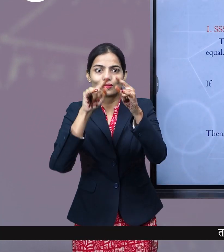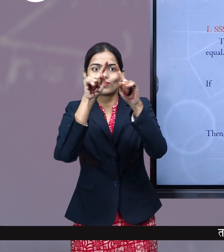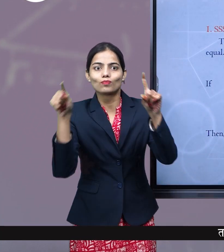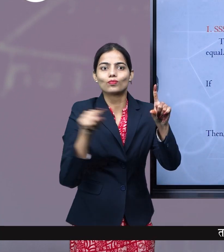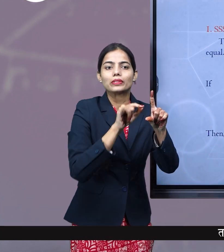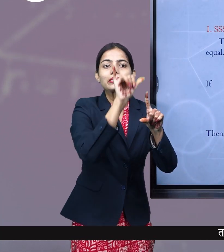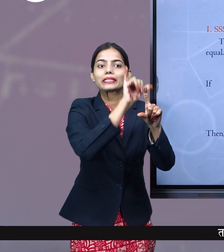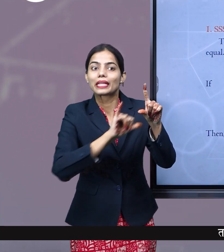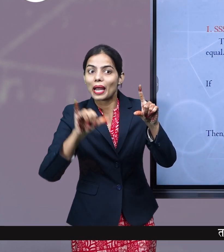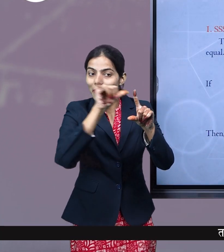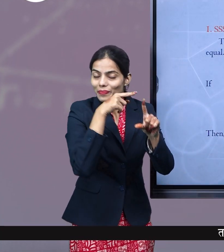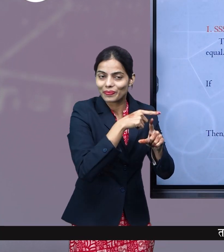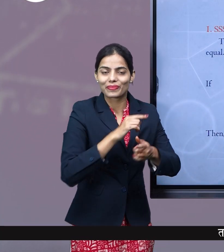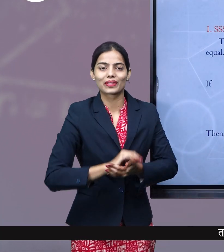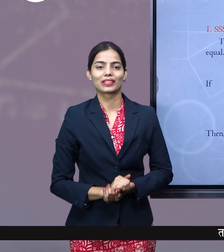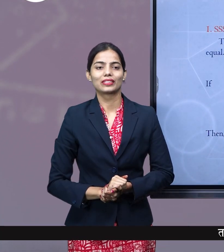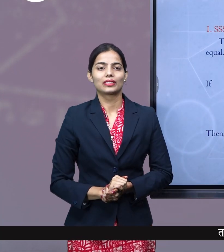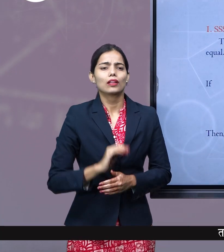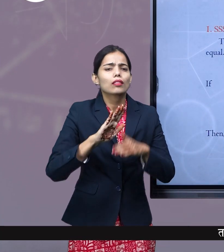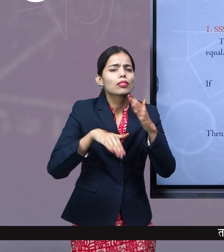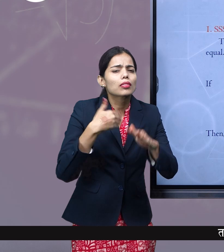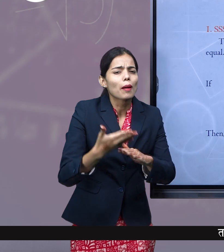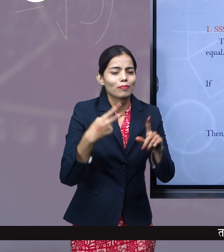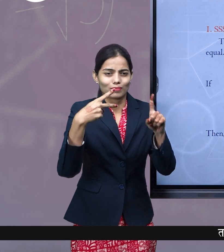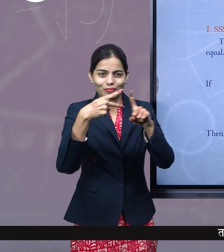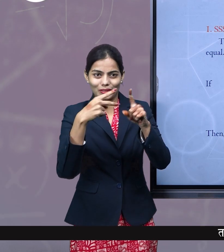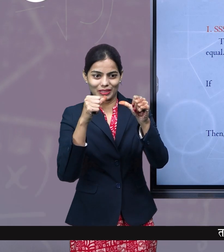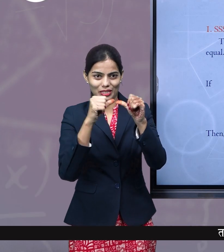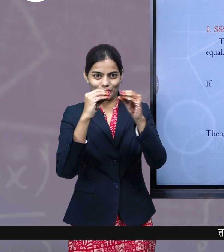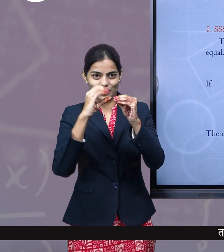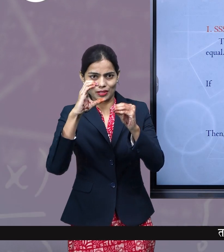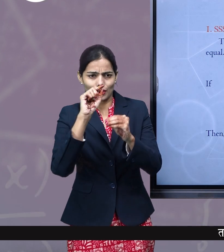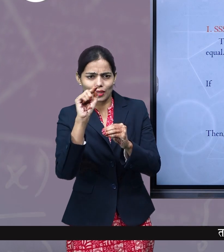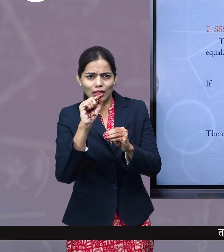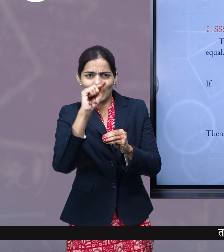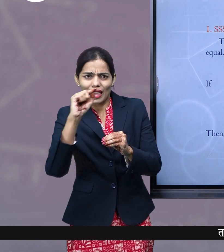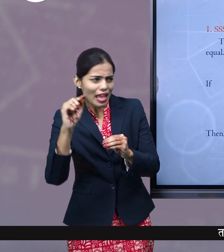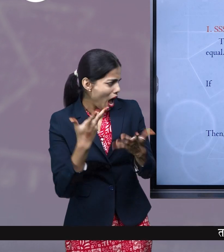तर ट्रायंगल ABC = ट्रायंगल DEF.